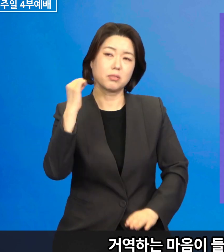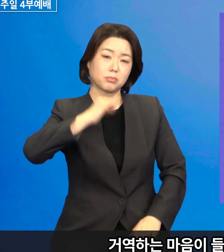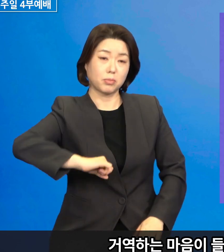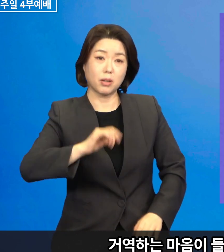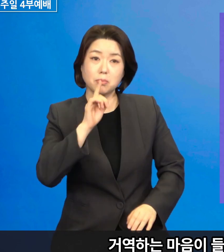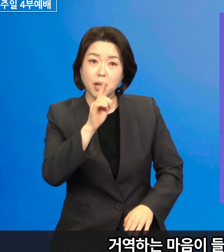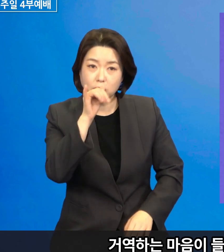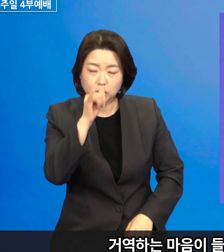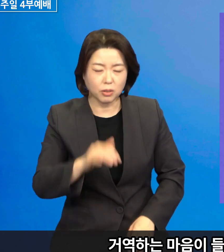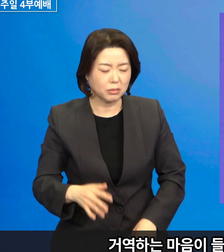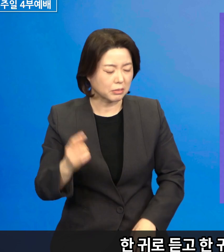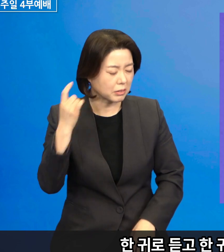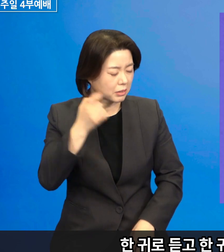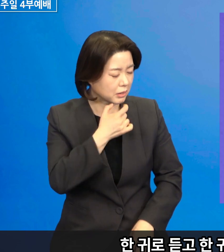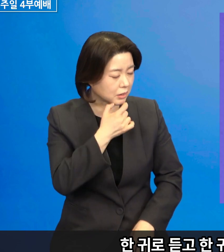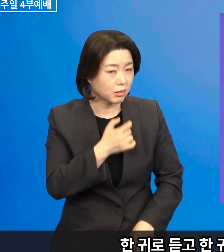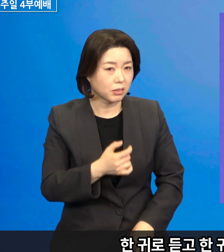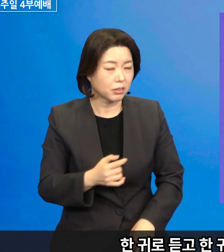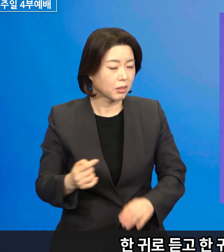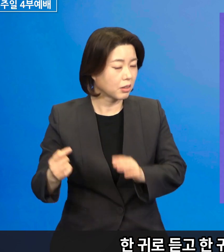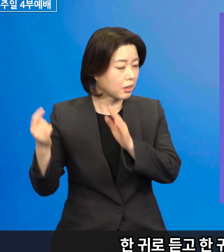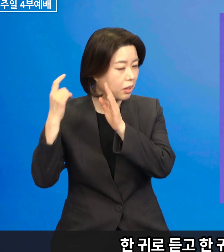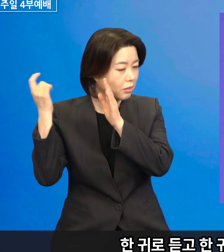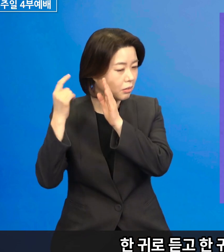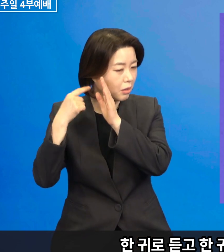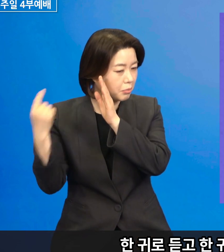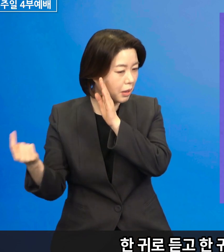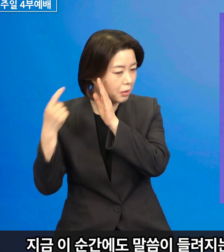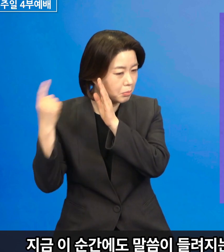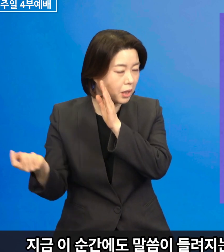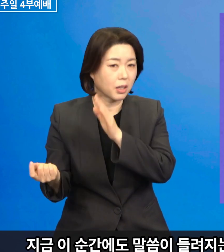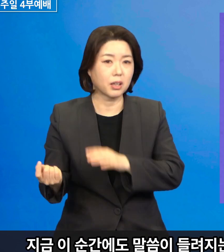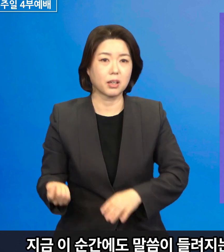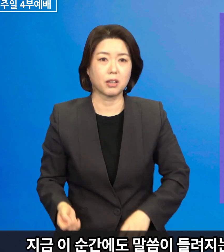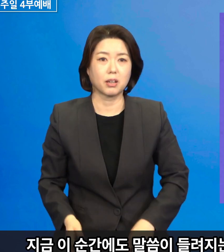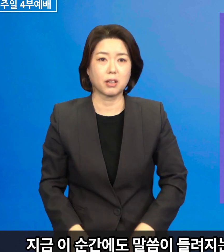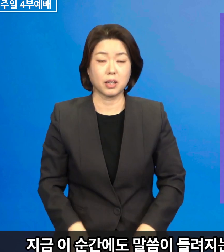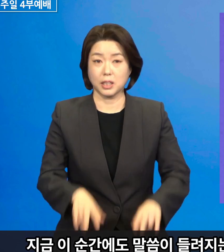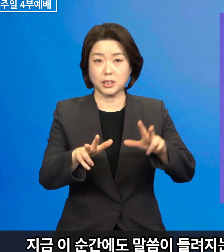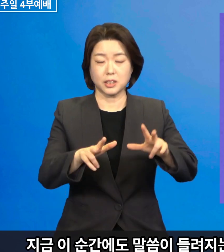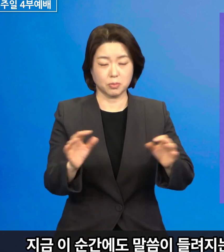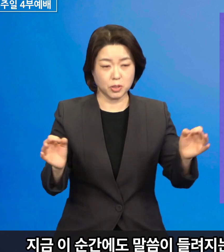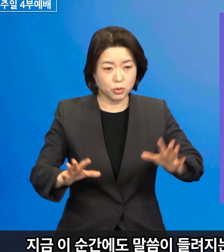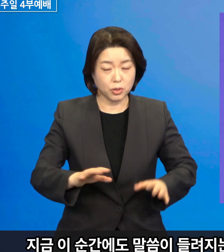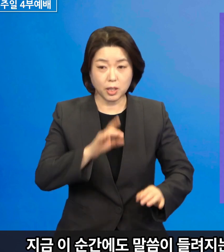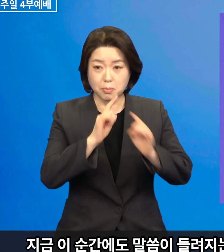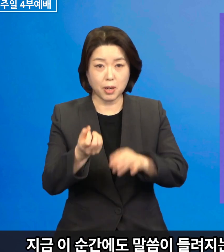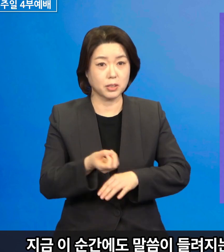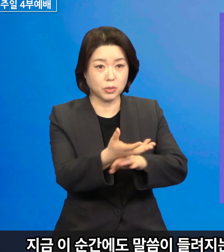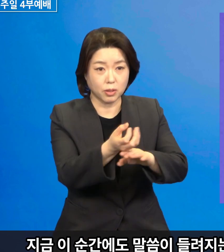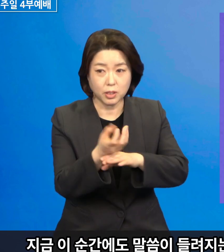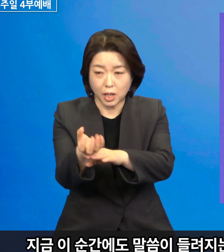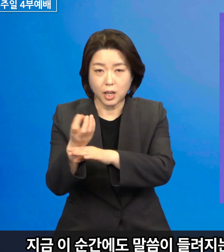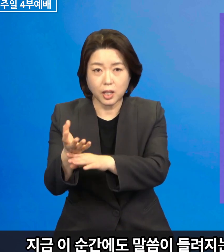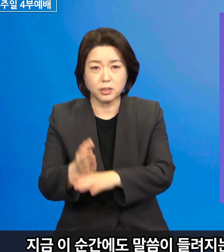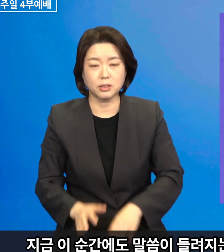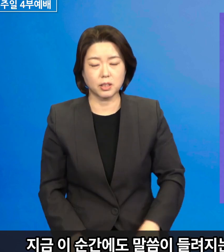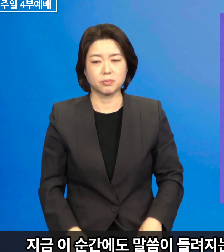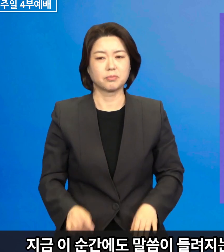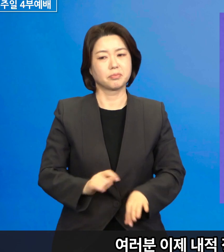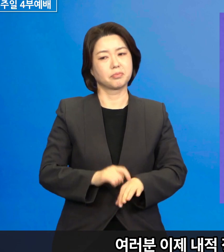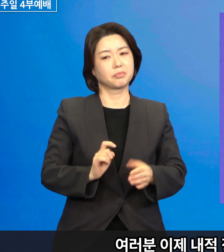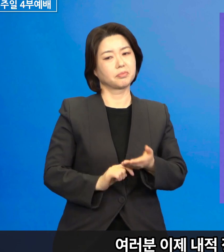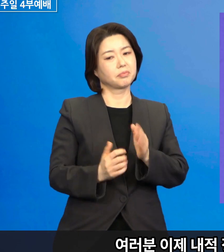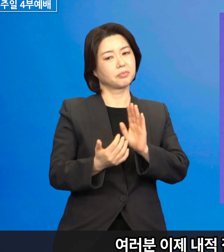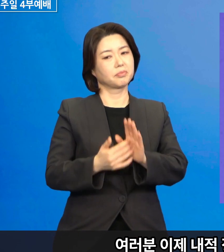들어요. 듣기 싫은 거예요. 한 귀로 듣고 한 귀로 흘리는 것입니다. 지금 이 순간에도 말씀이 들려지는데 마음이, 이 거역하는 마음이